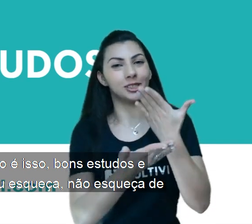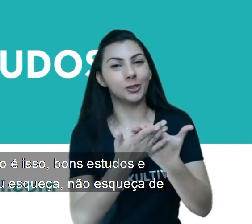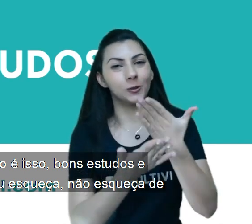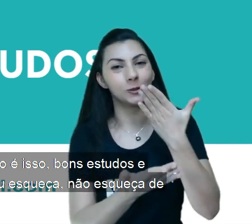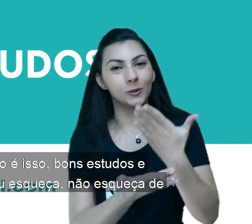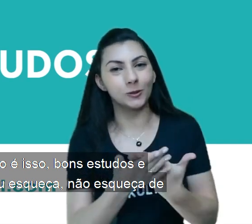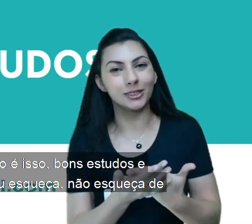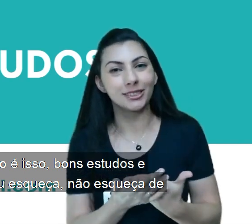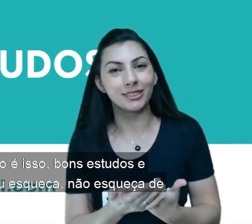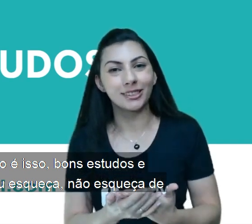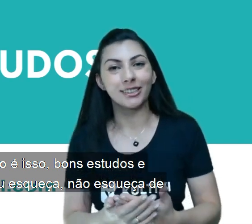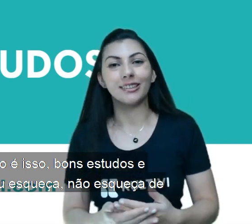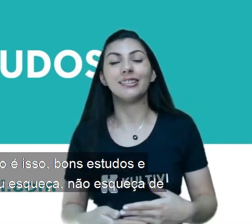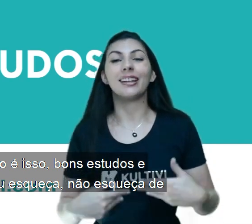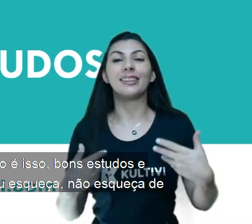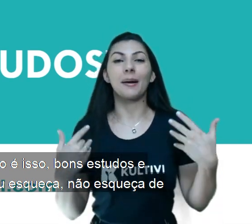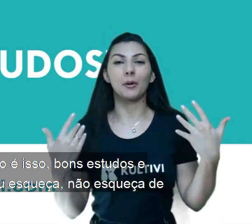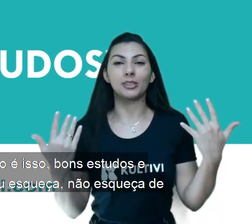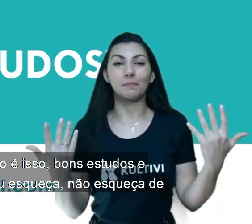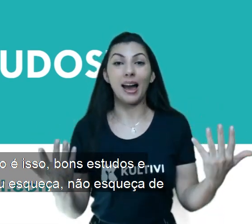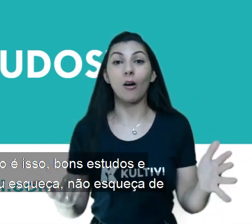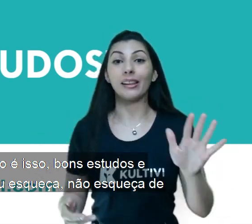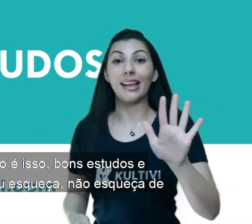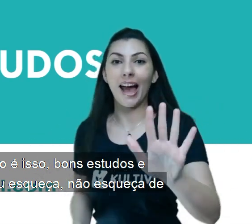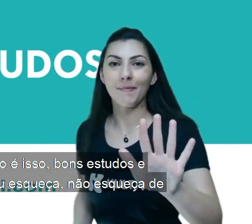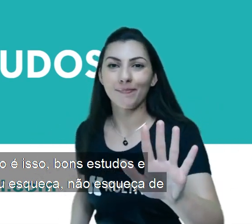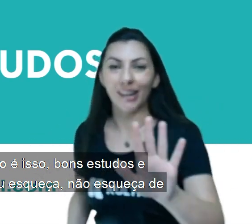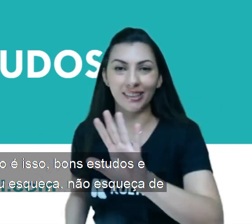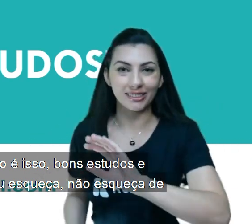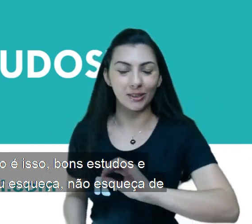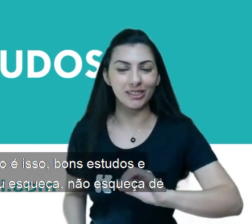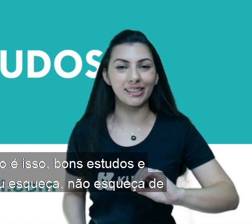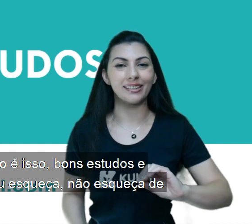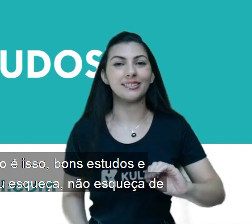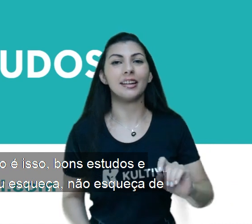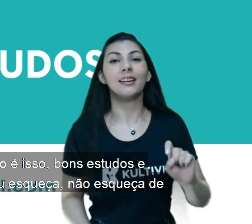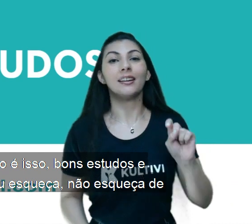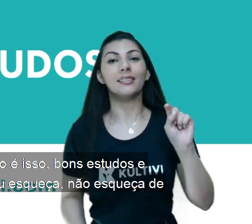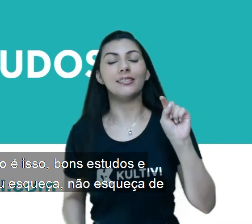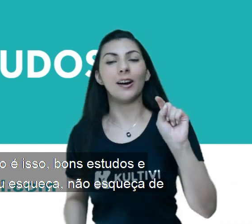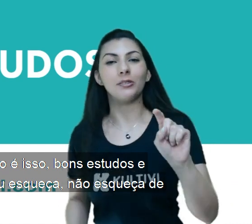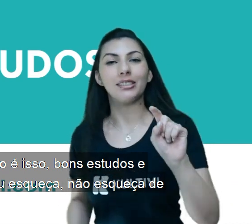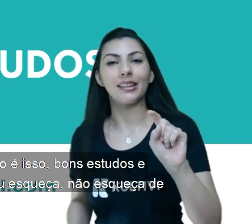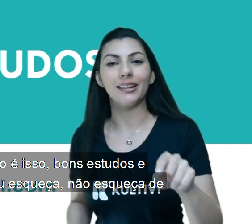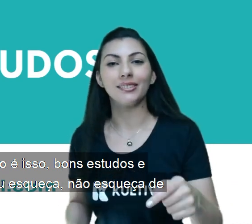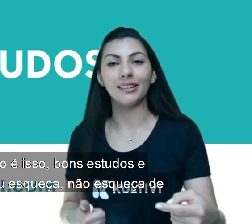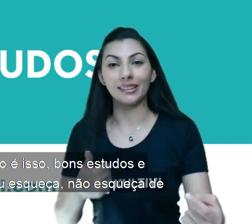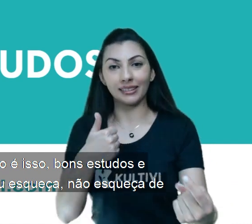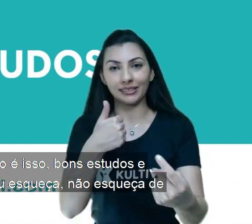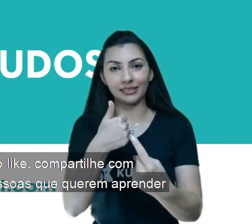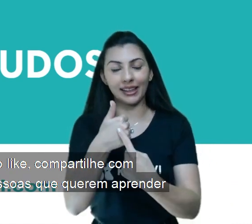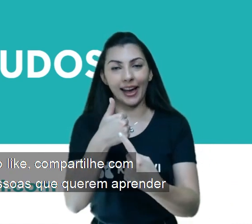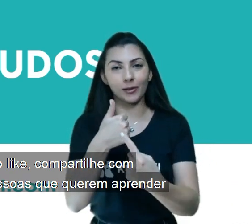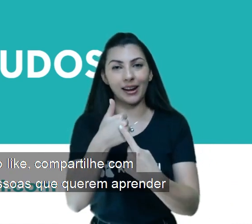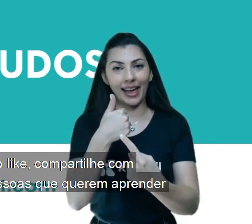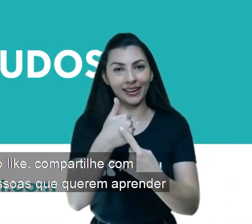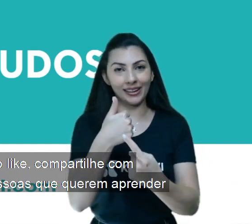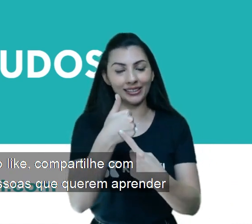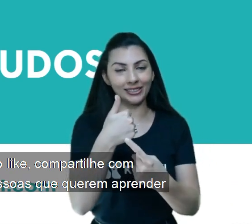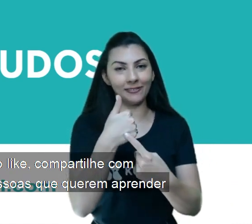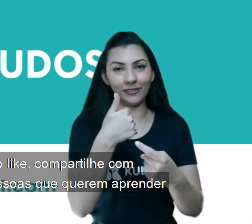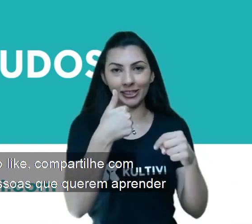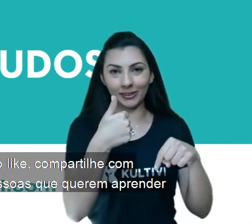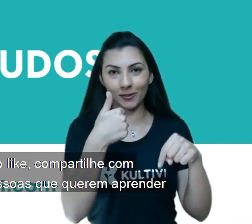Bons estudos e até a próxima aula. E antes que eu esqueça, não esqueça de dar o